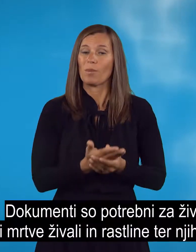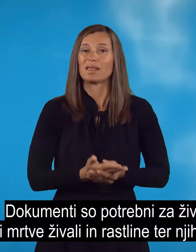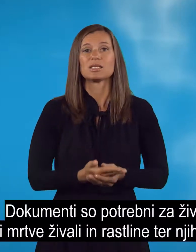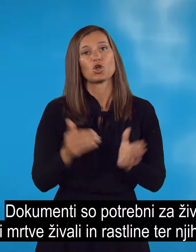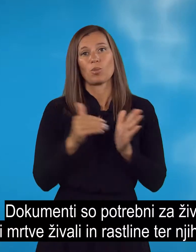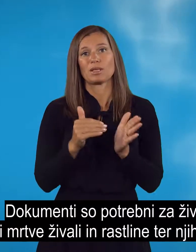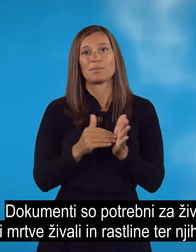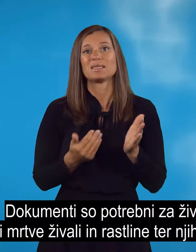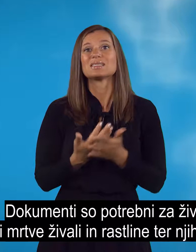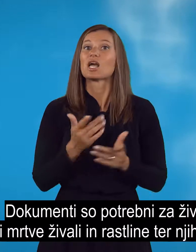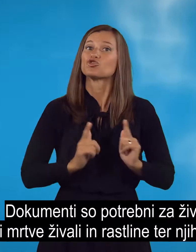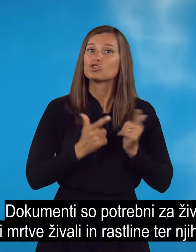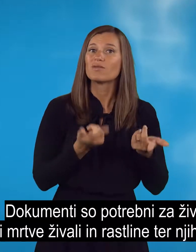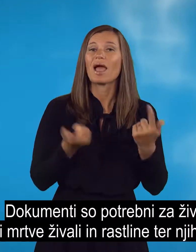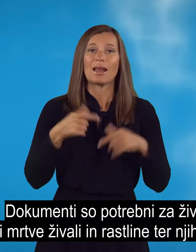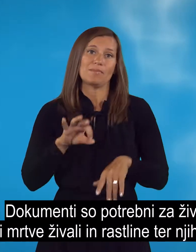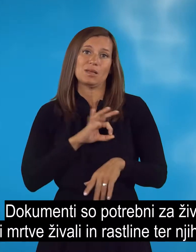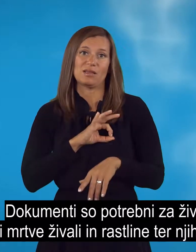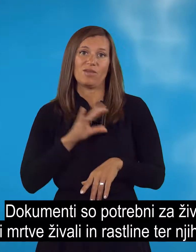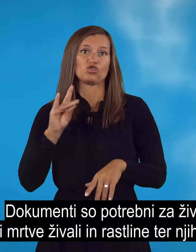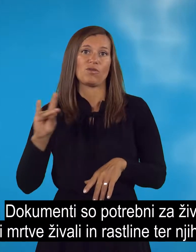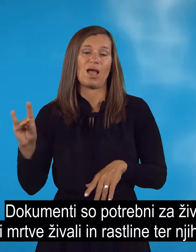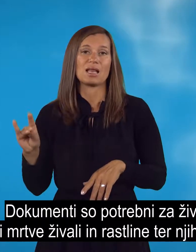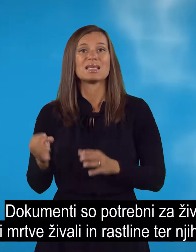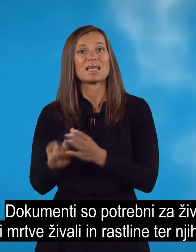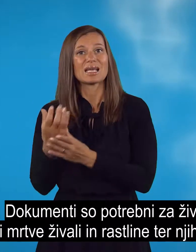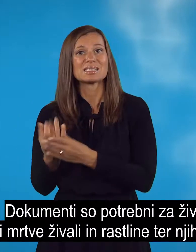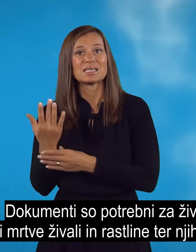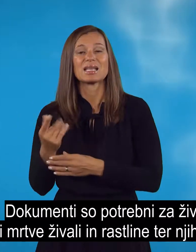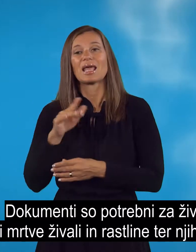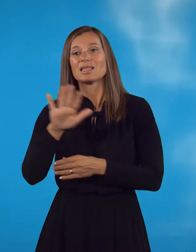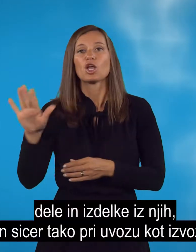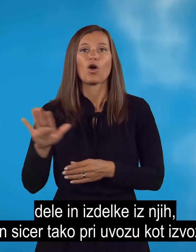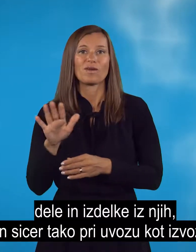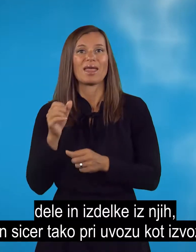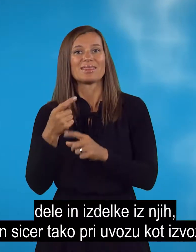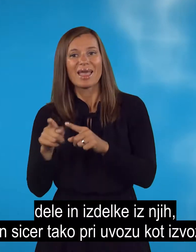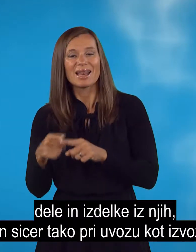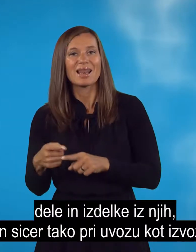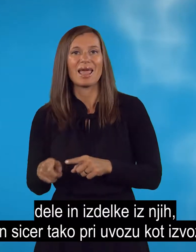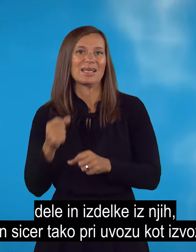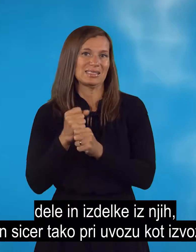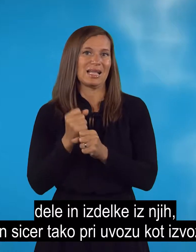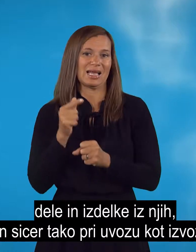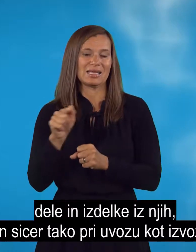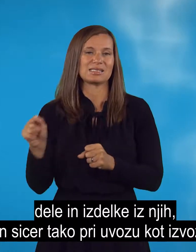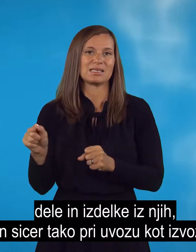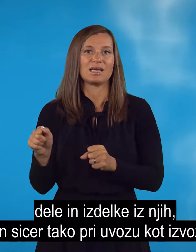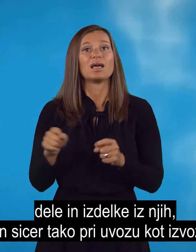Dokumenti so potrebni za žive ali mrtve živali in rastline ter njihove dele in izdelke iz njih, in sicer tako